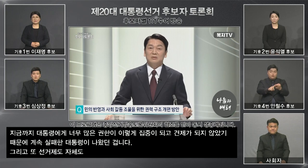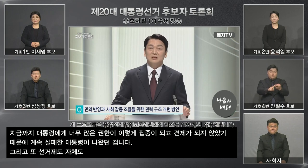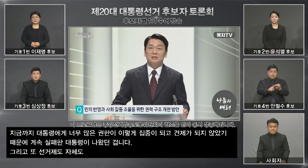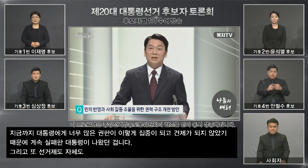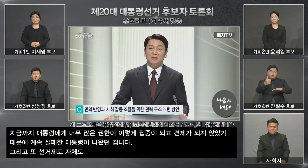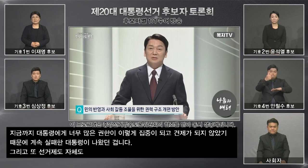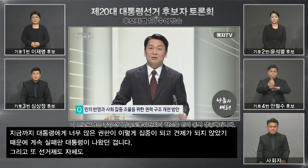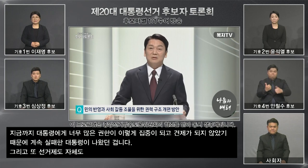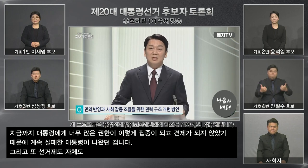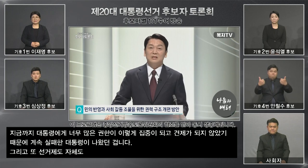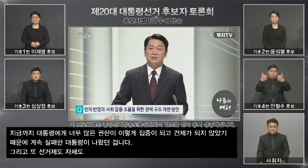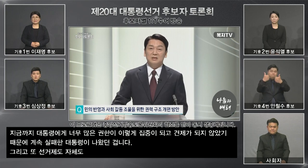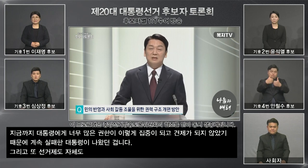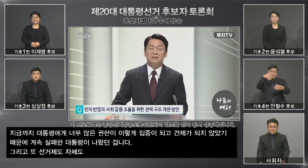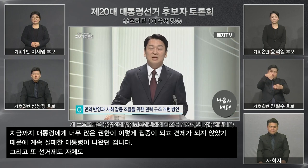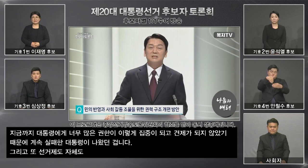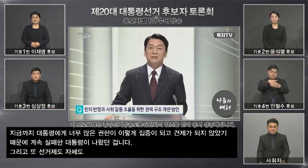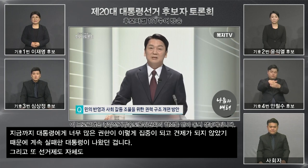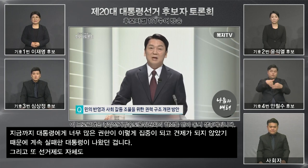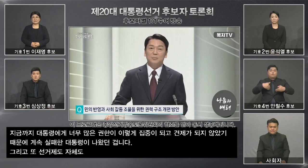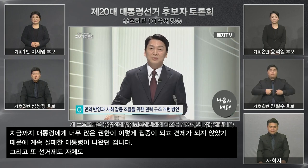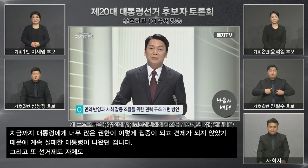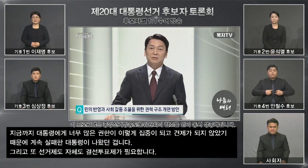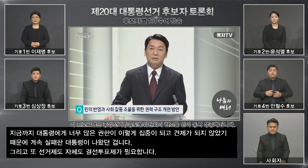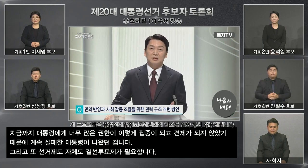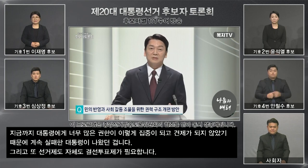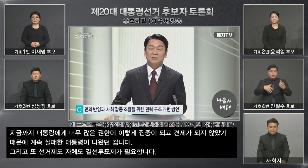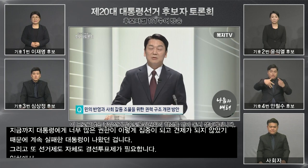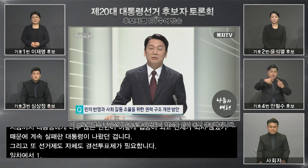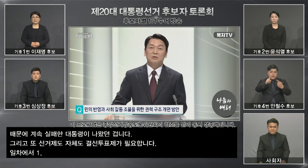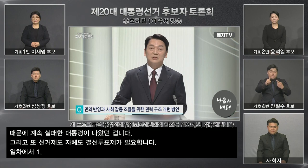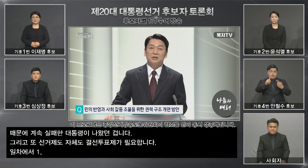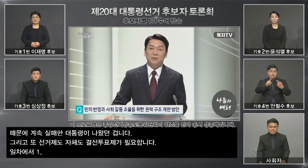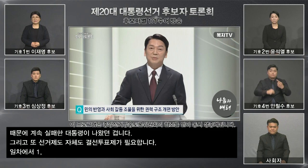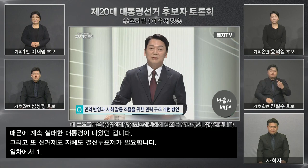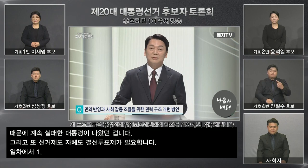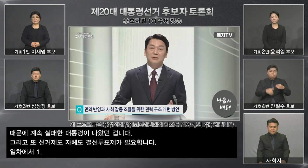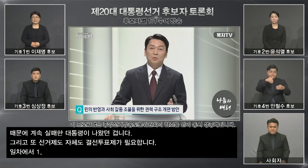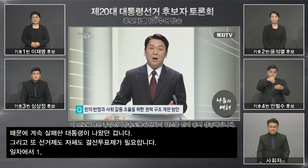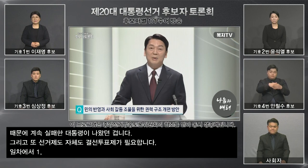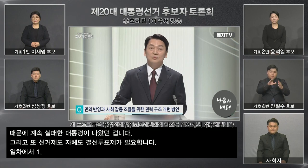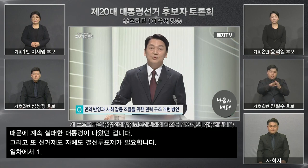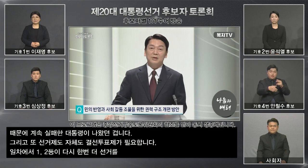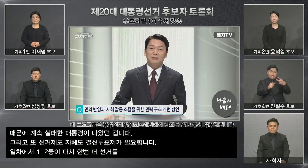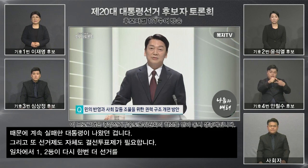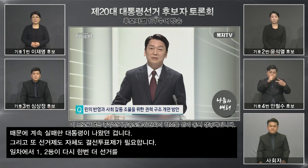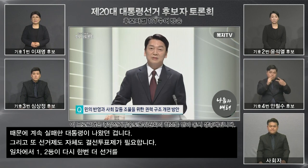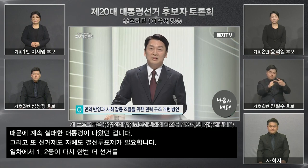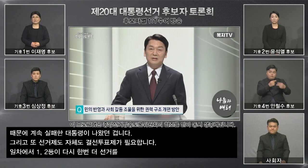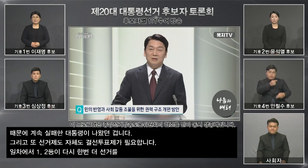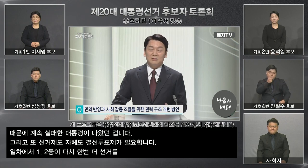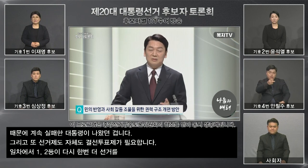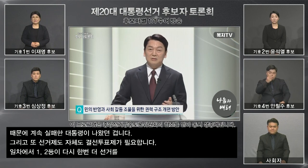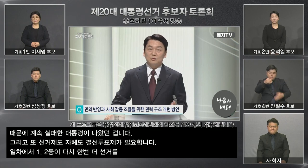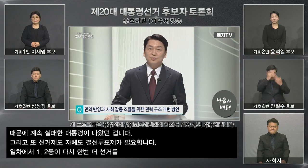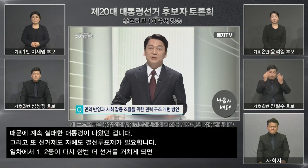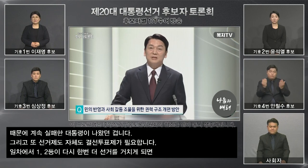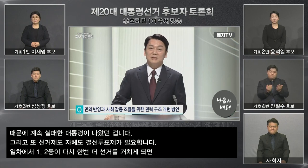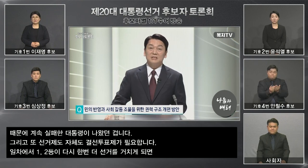1차에서 1, 2등이 다시 한 번 더 선거를 거치게 되면 과반수에 얻는